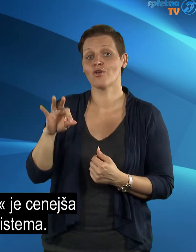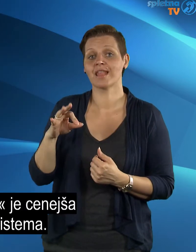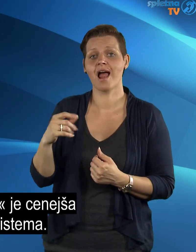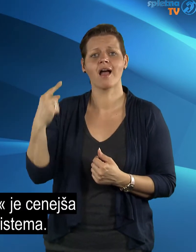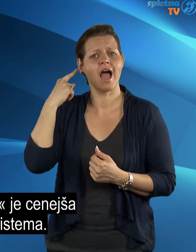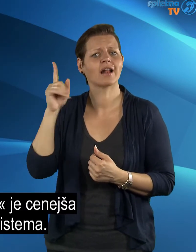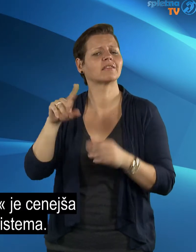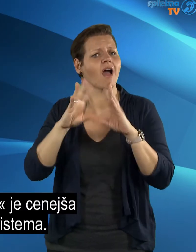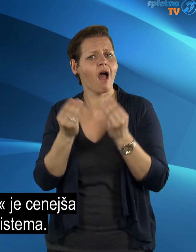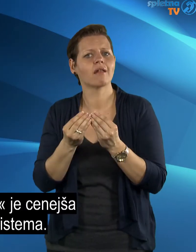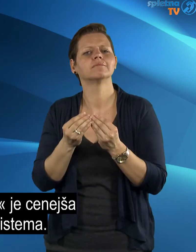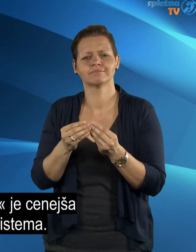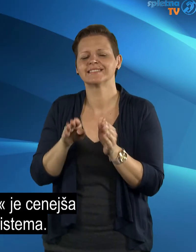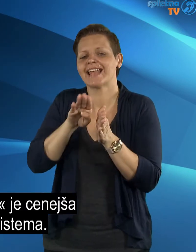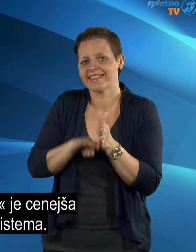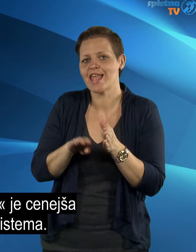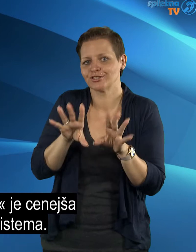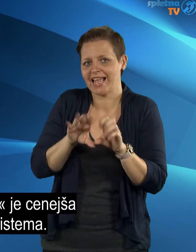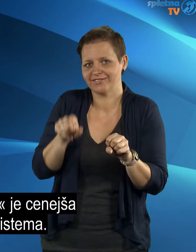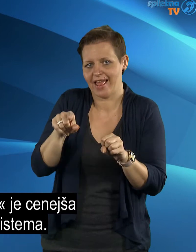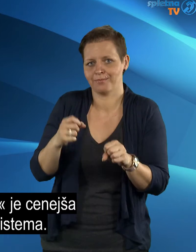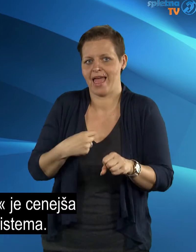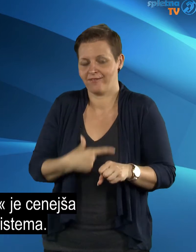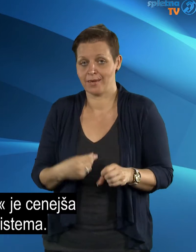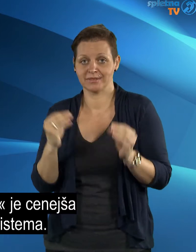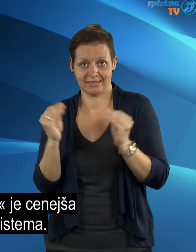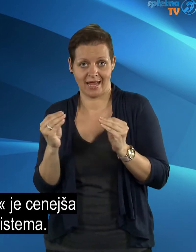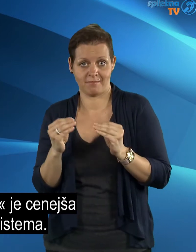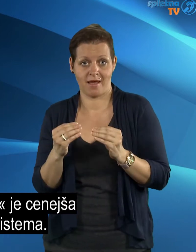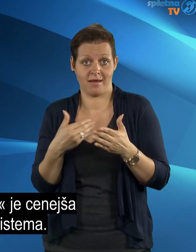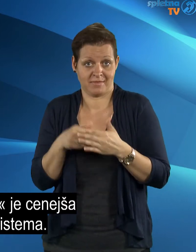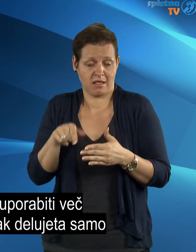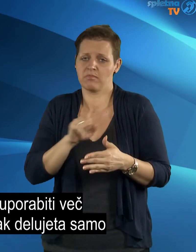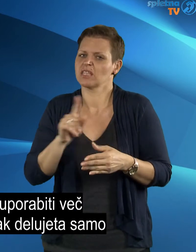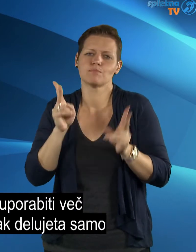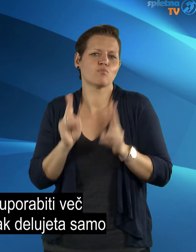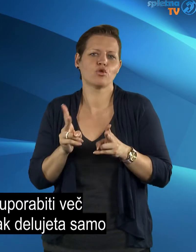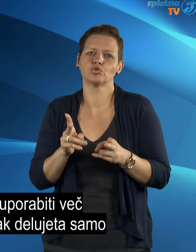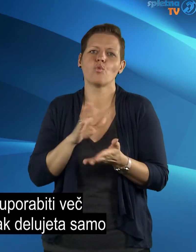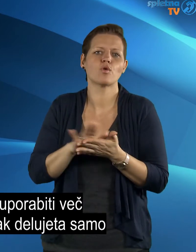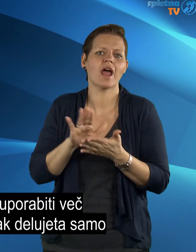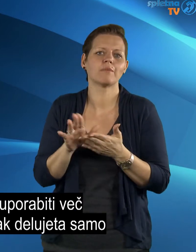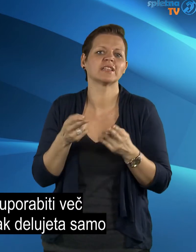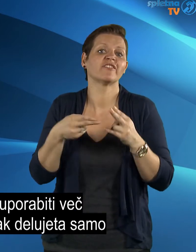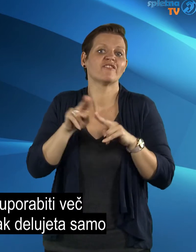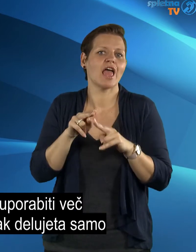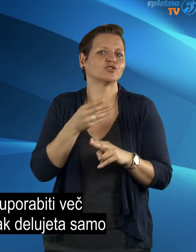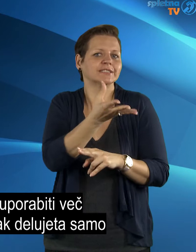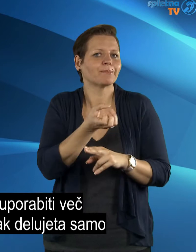Model Hear It All je cenejša izvedba FM sistema. Pri njem ni možno uporabiti več sprejemnih enot,